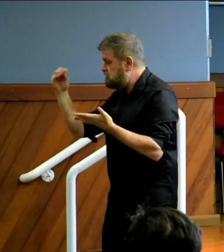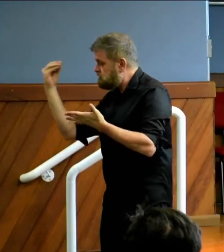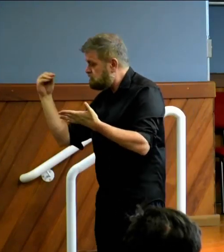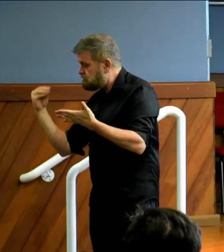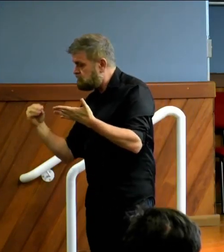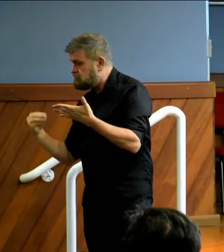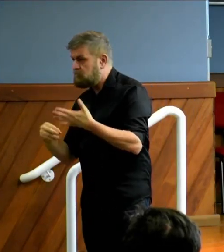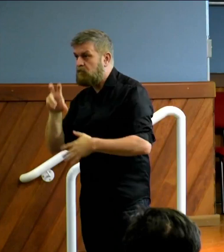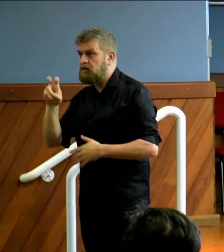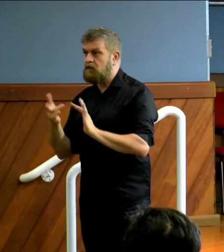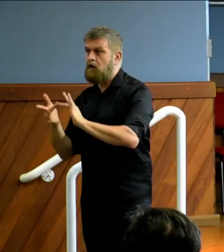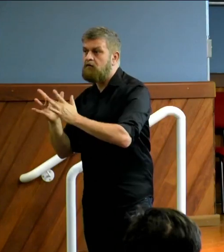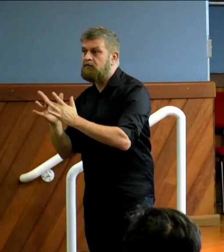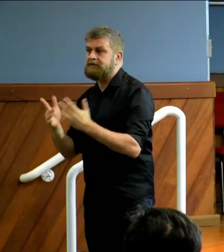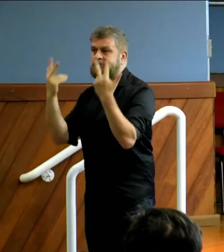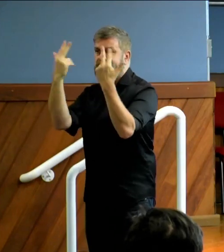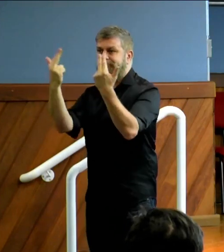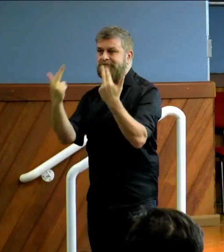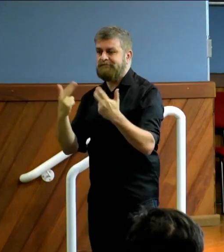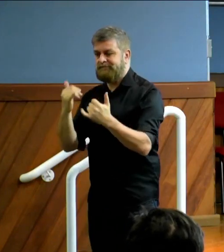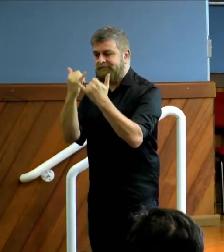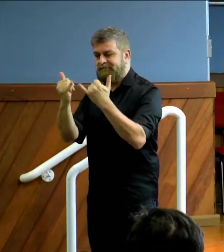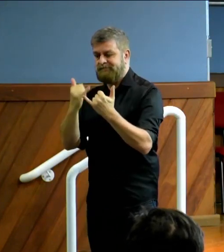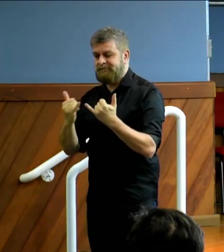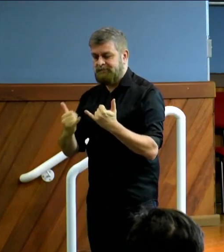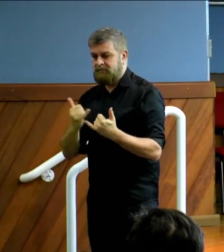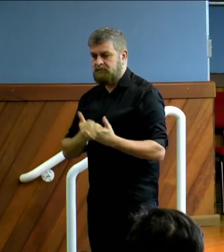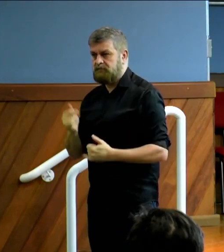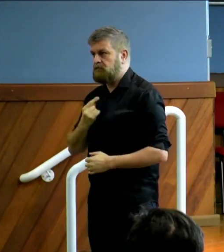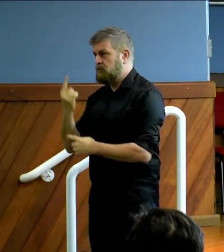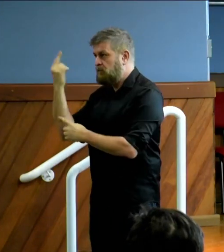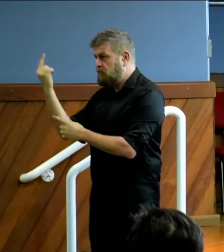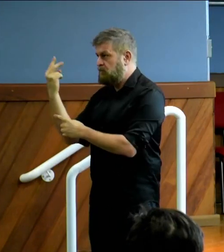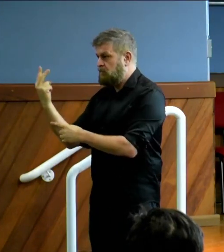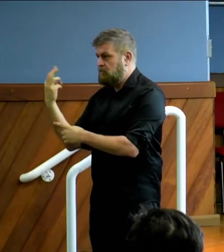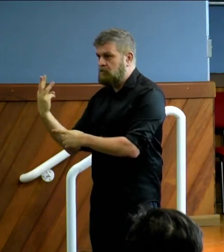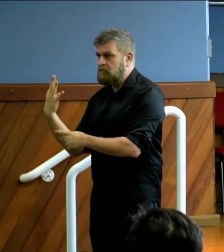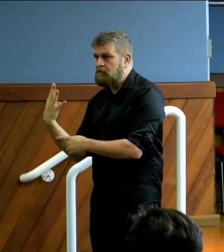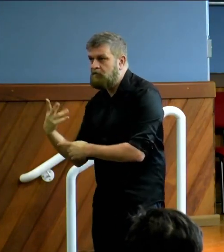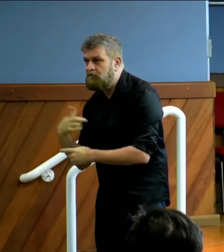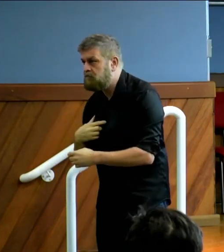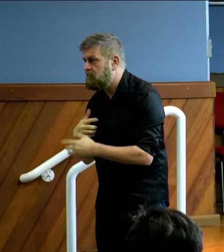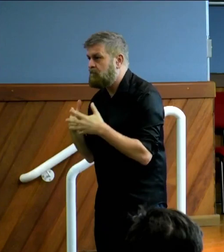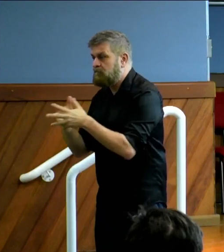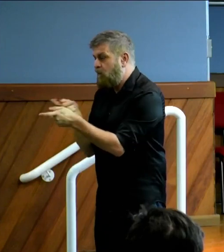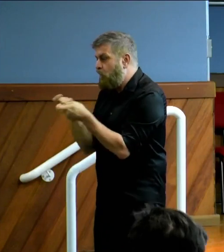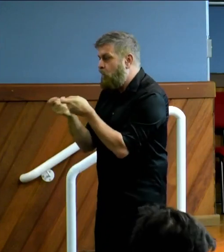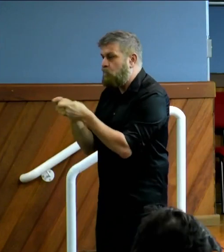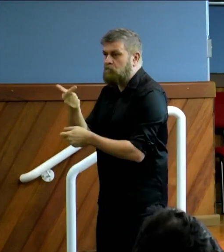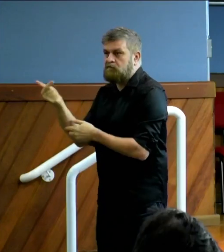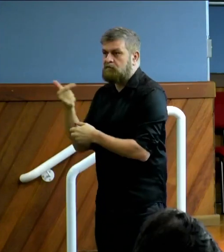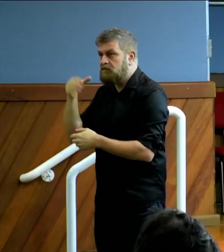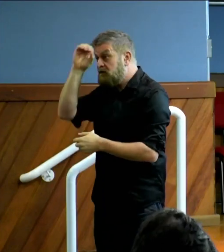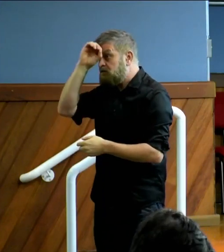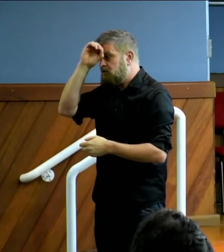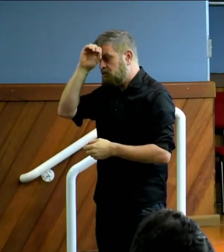percebi, eu baixei 5 vezes o mesmo artigo, e aí ele vai entre parênteses 1, entre parênteses 2, porque a gente não tem controle, a gente não sabe.